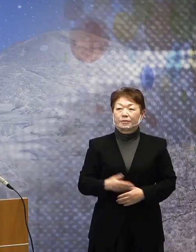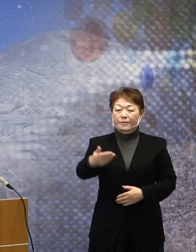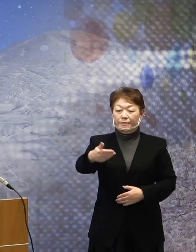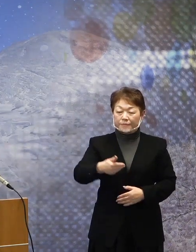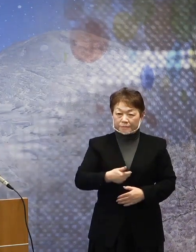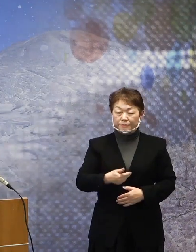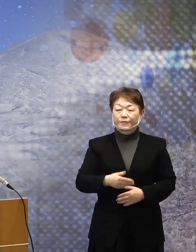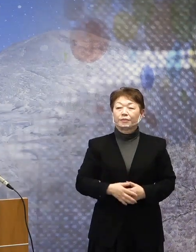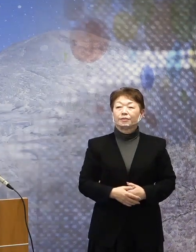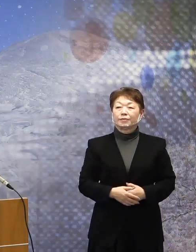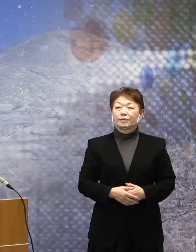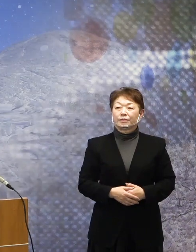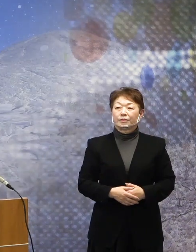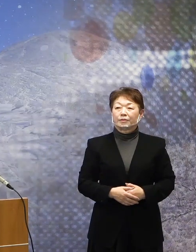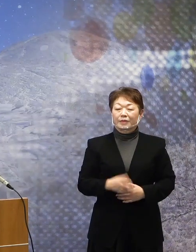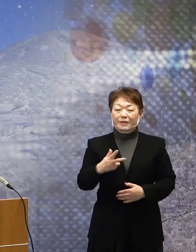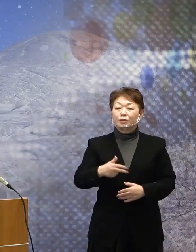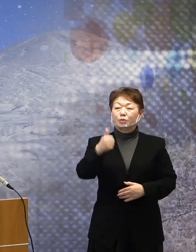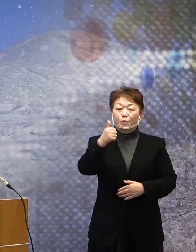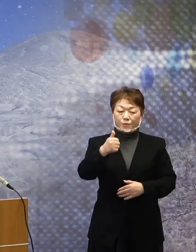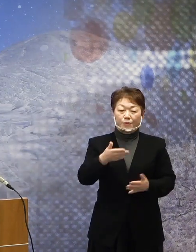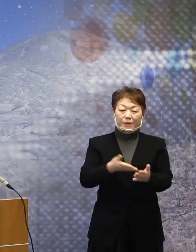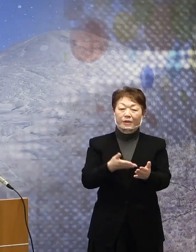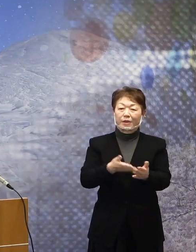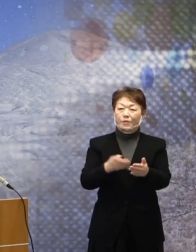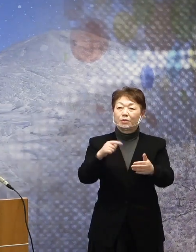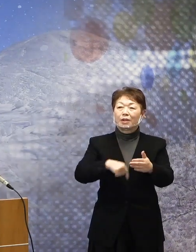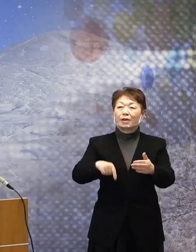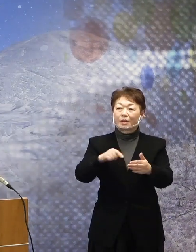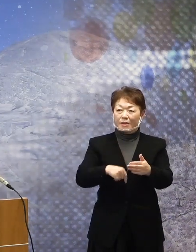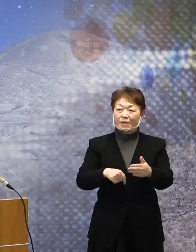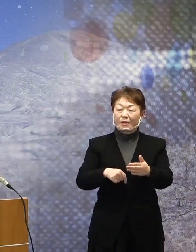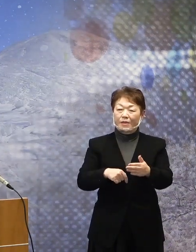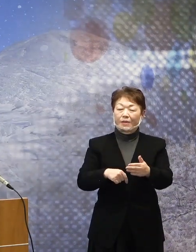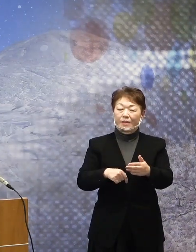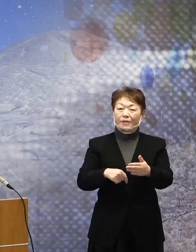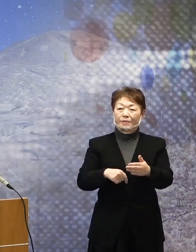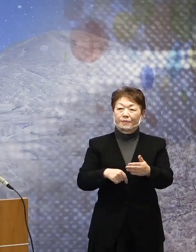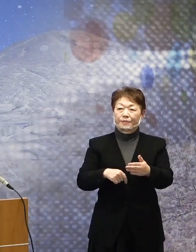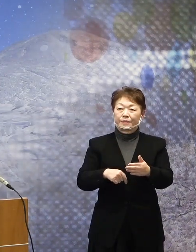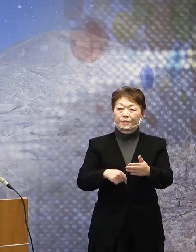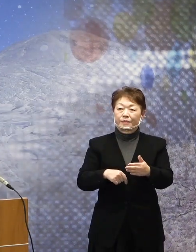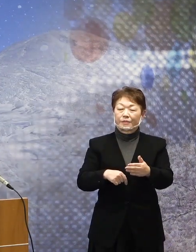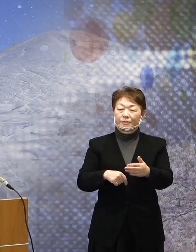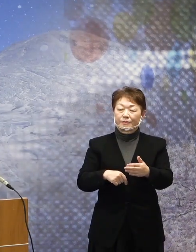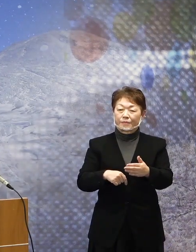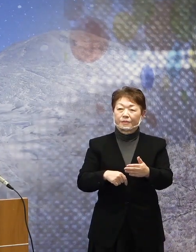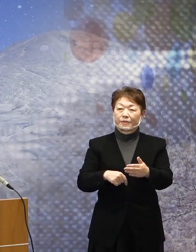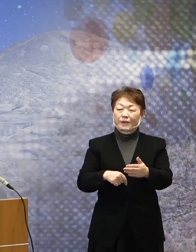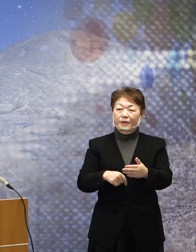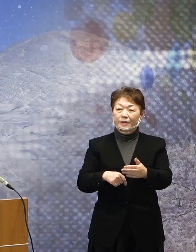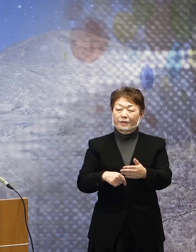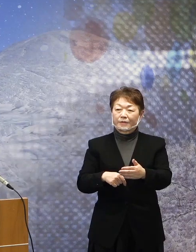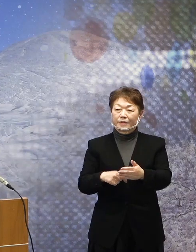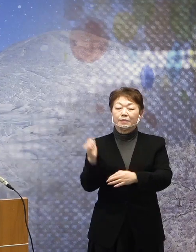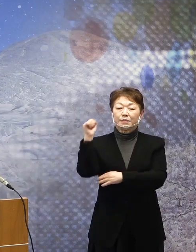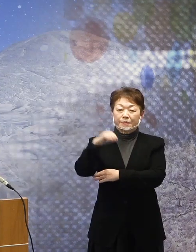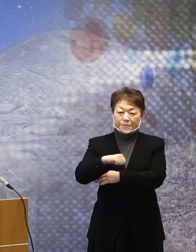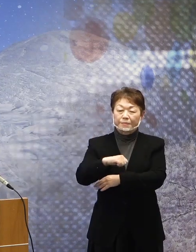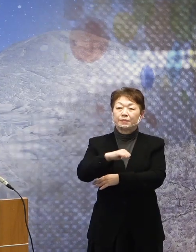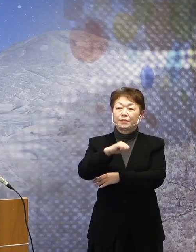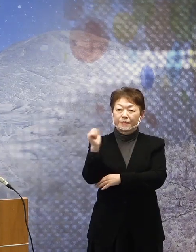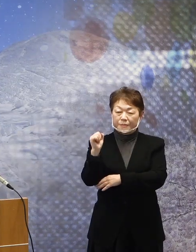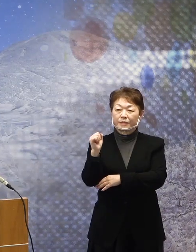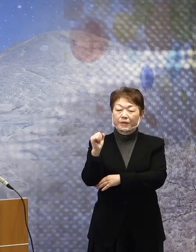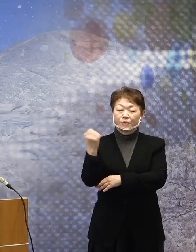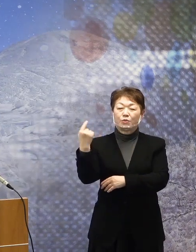まあ、昨日の市長の会見の発言の中でも、まあ、陽性が認められようとも認められないともというような話